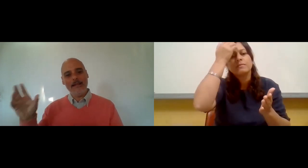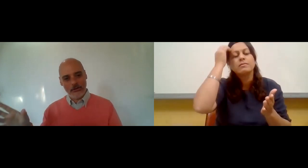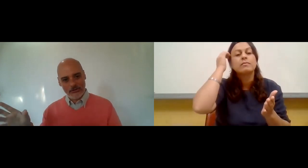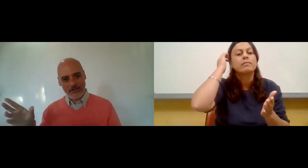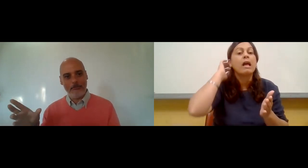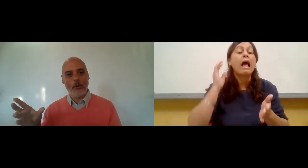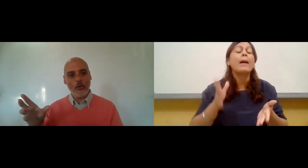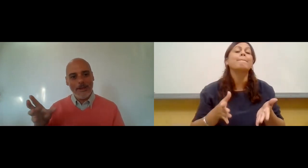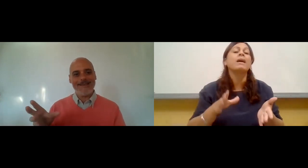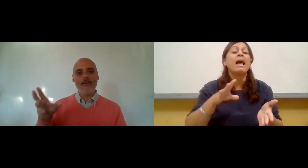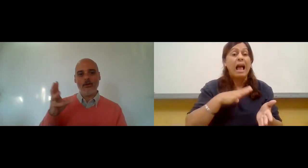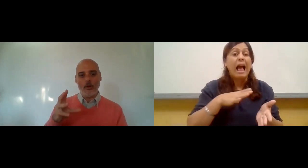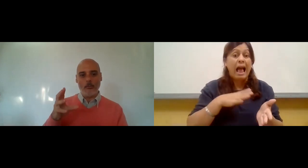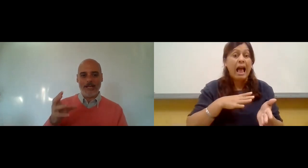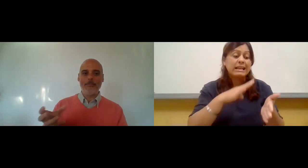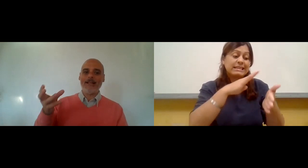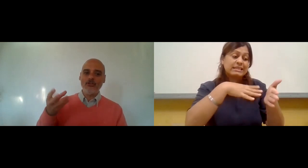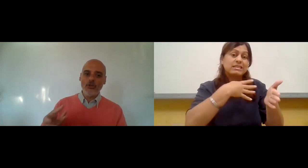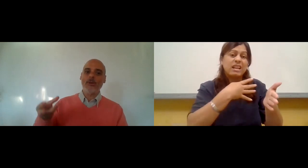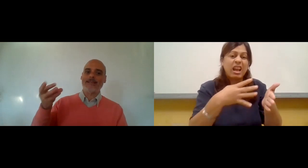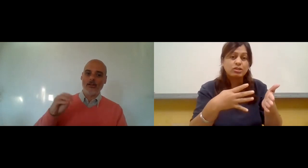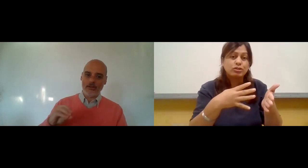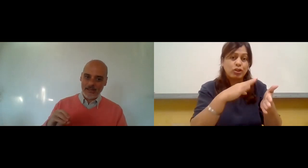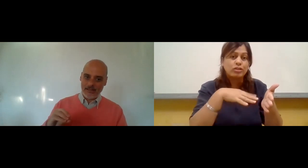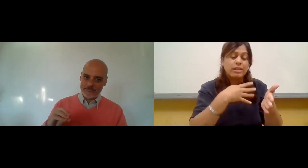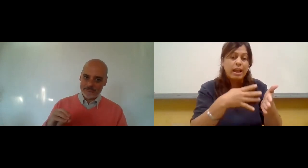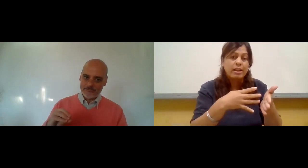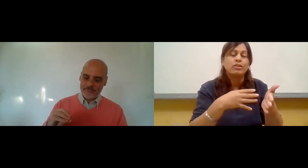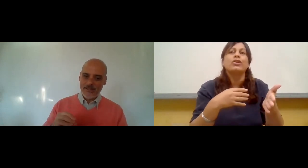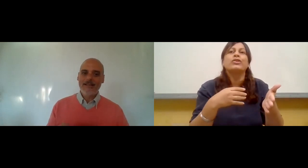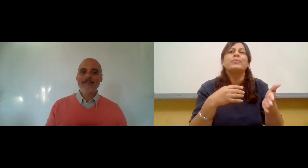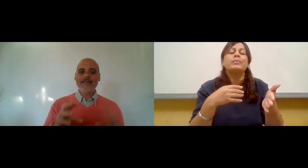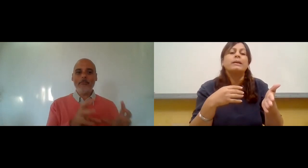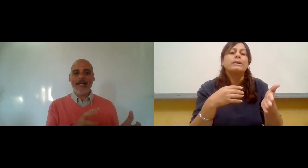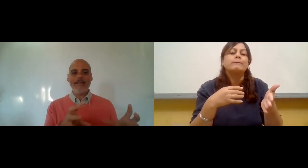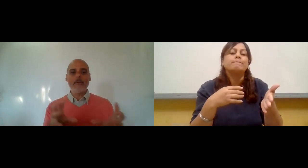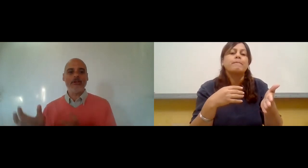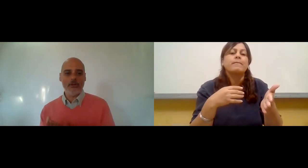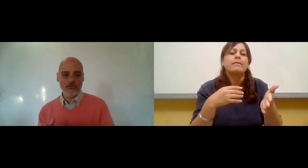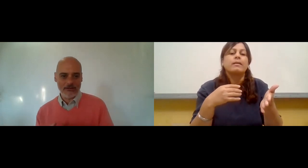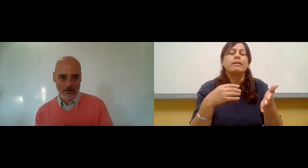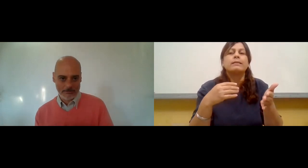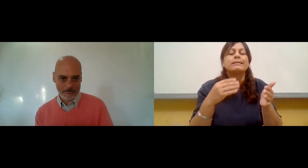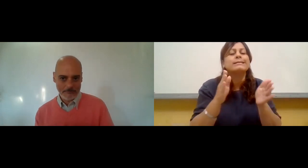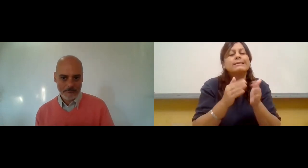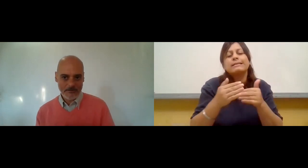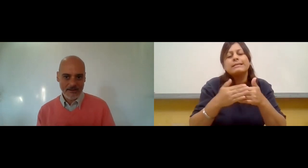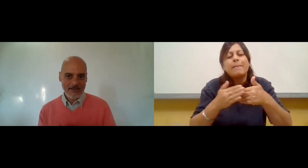existen textos que por una o por la aplicación de una tecnología se separan del momento de